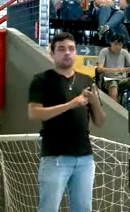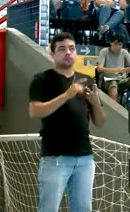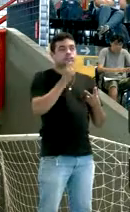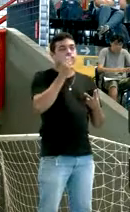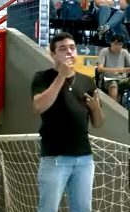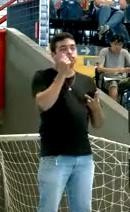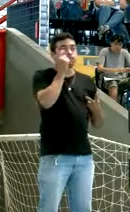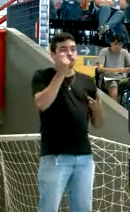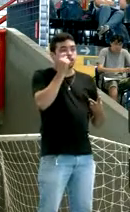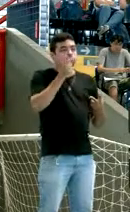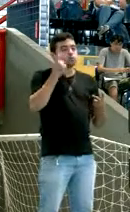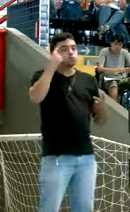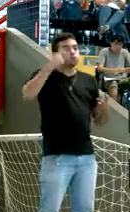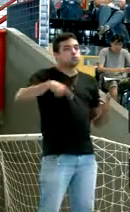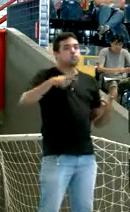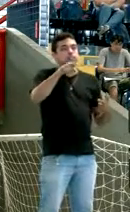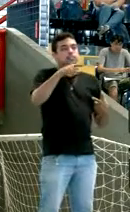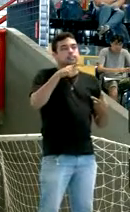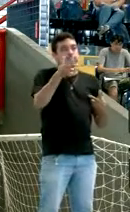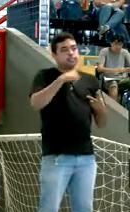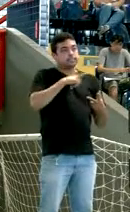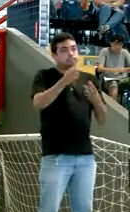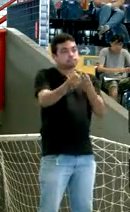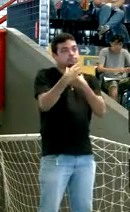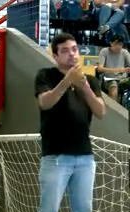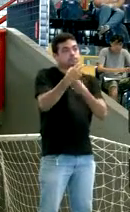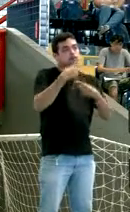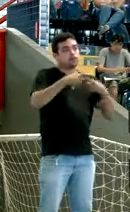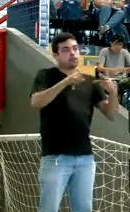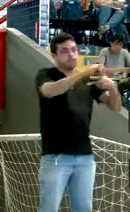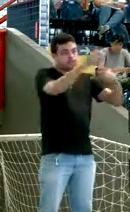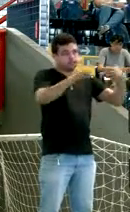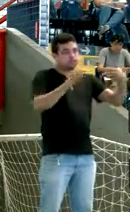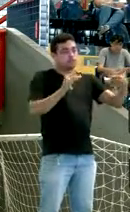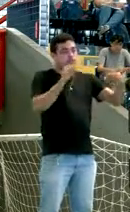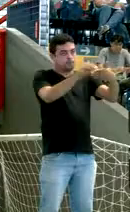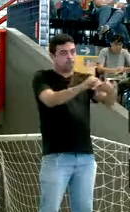Infelizmente eu não sei o que aquele gato tem a nos ensinar, mas o Enem tem cobrado.